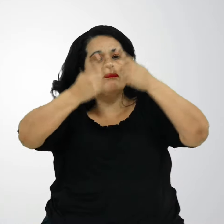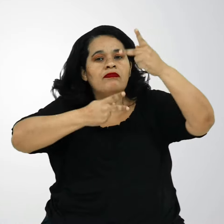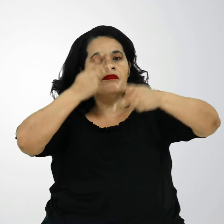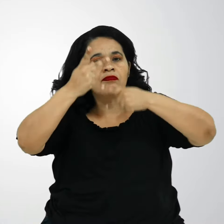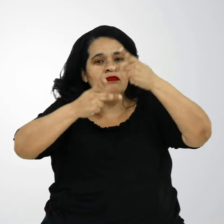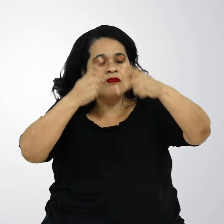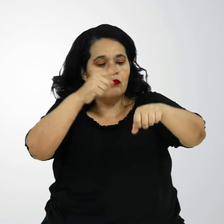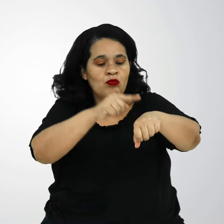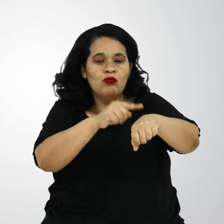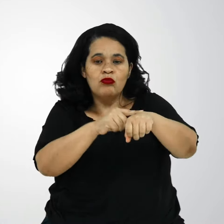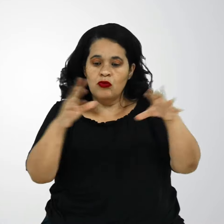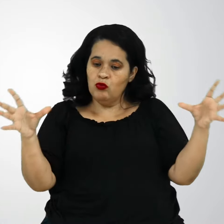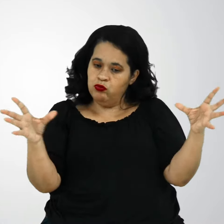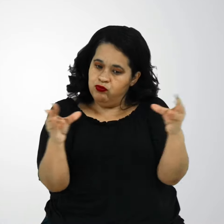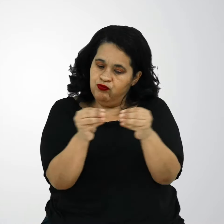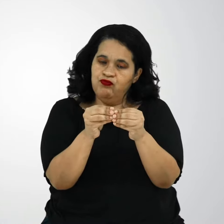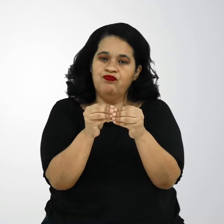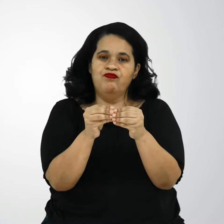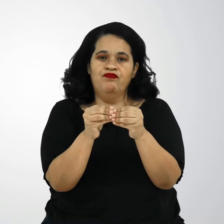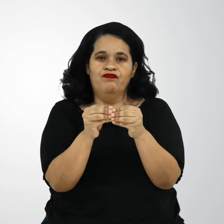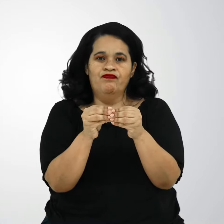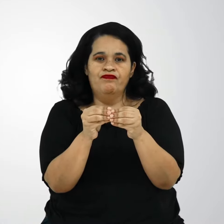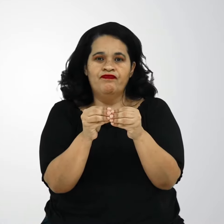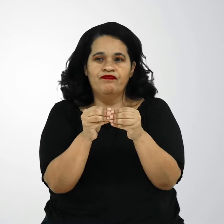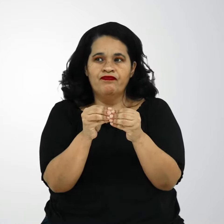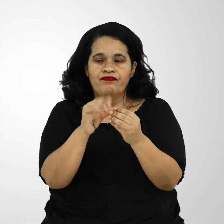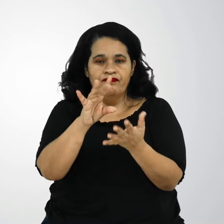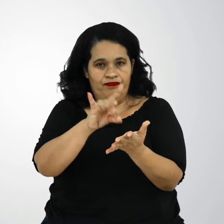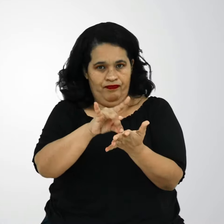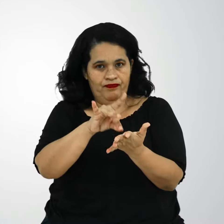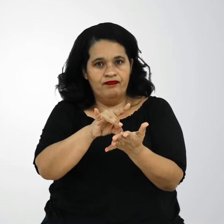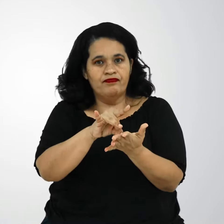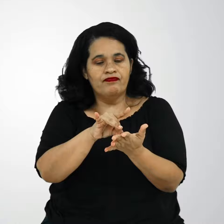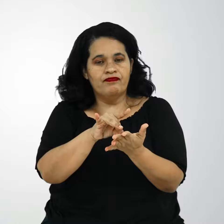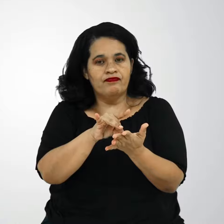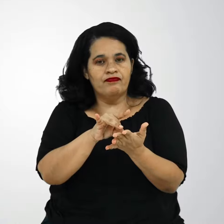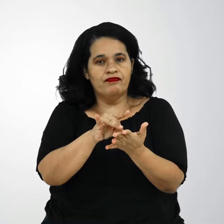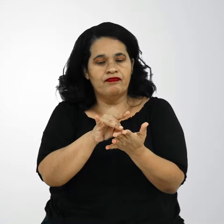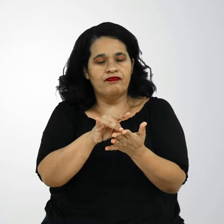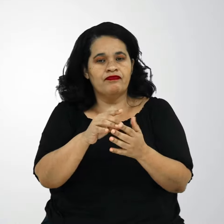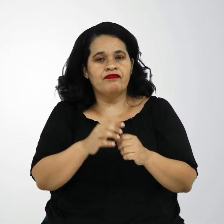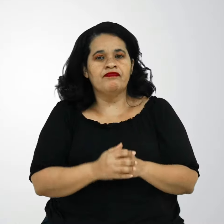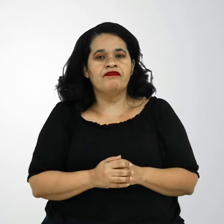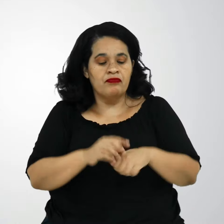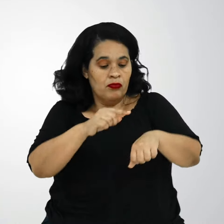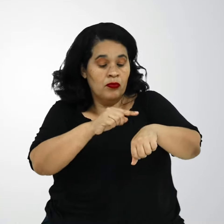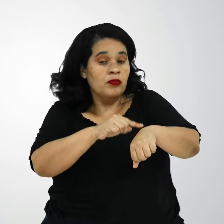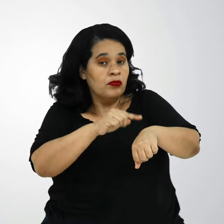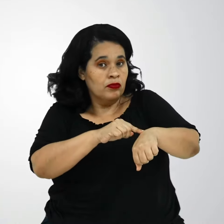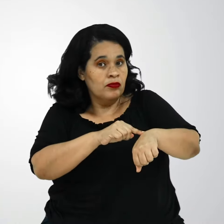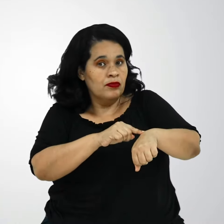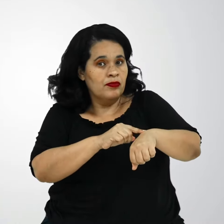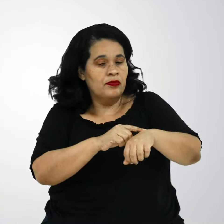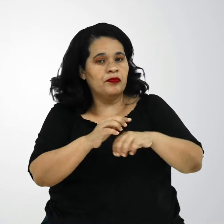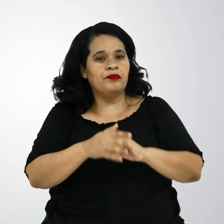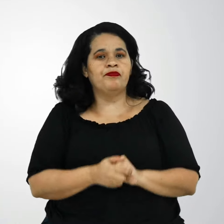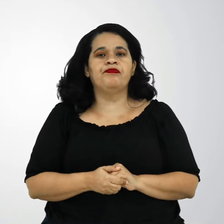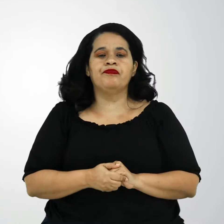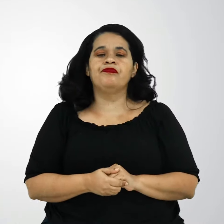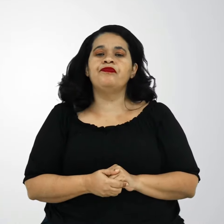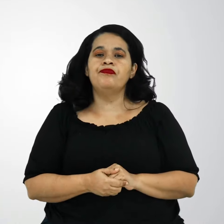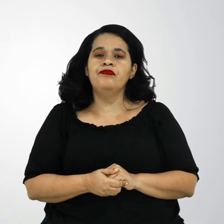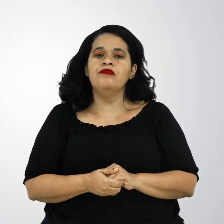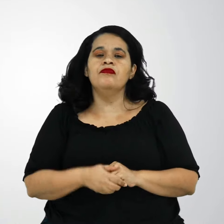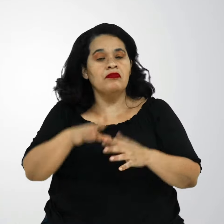né? Senão ninguém suportaria. Justamente, que não dá para fixar realmente o tempo literal, né? É isso, meus irmãos